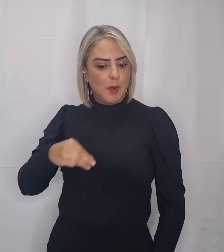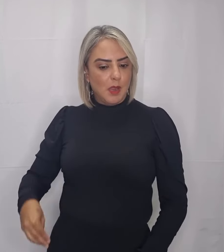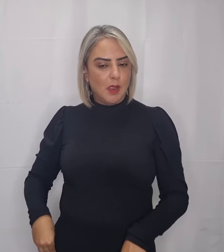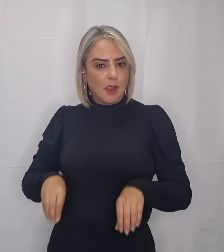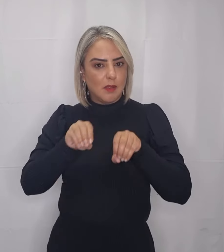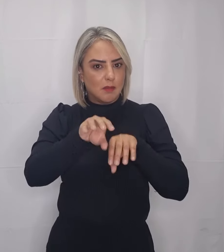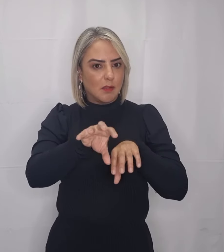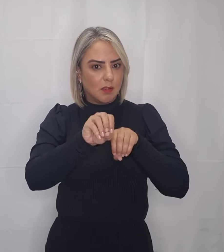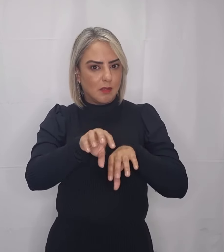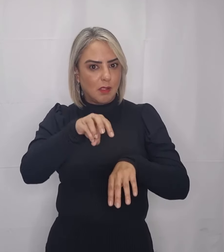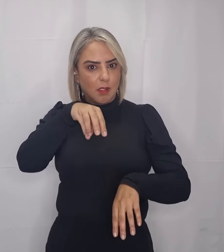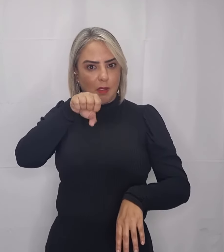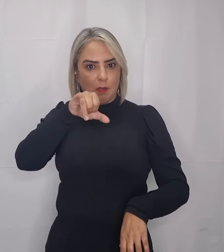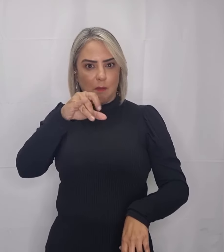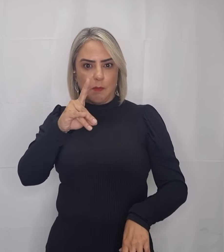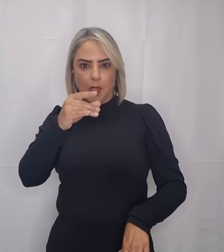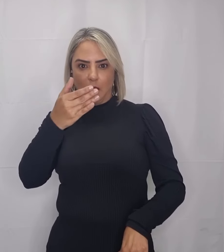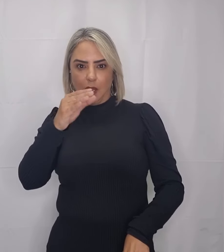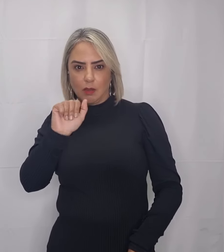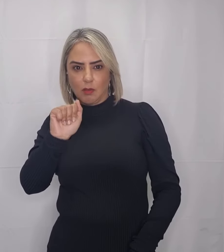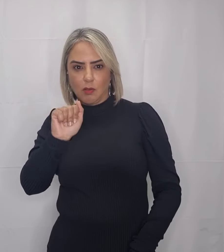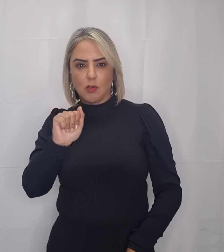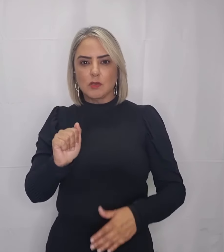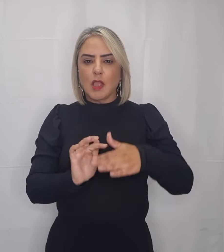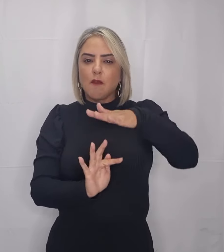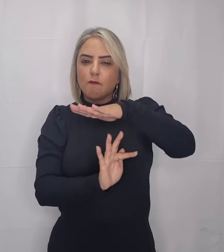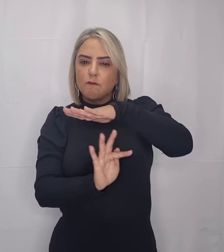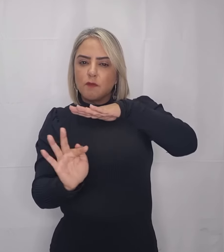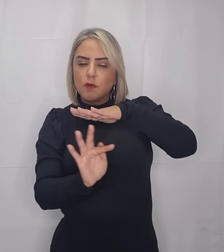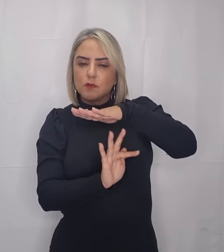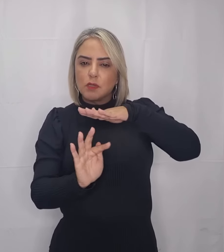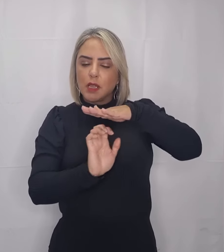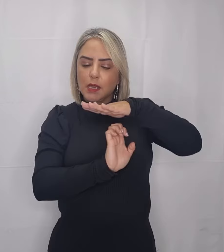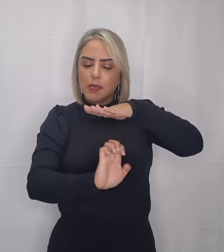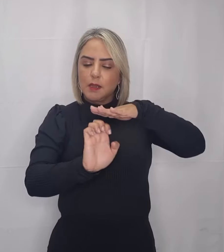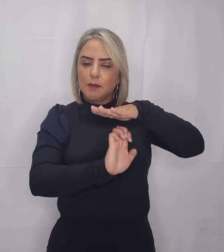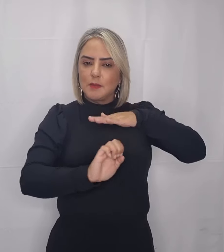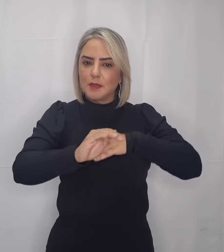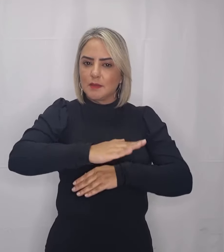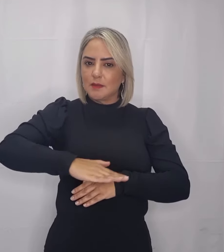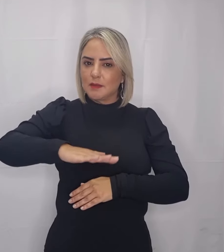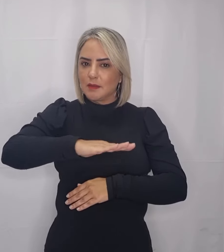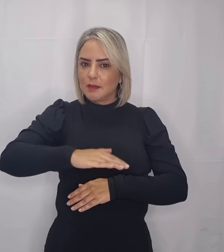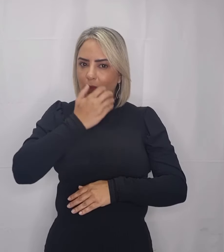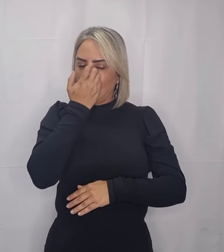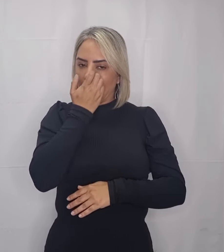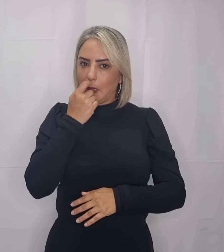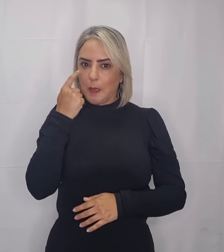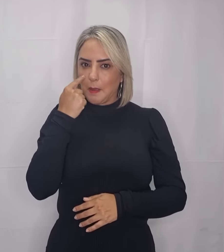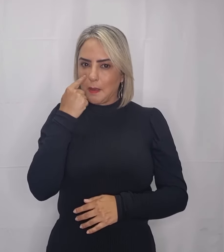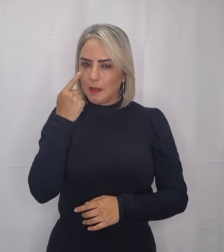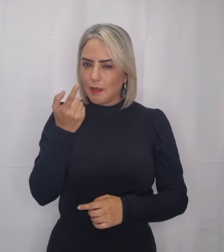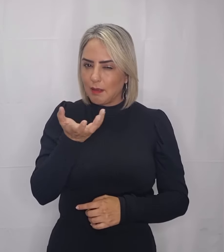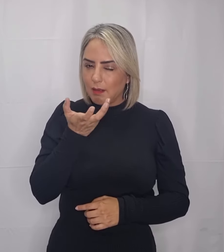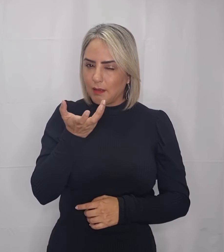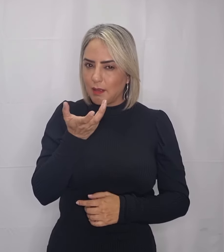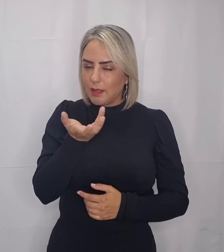Mendonça Filho, fundações e empresários do setor, o objetivo é acabar com a escola